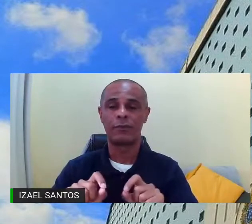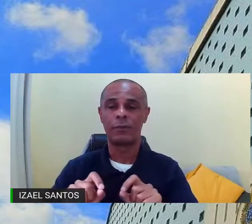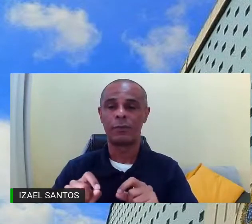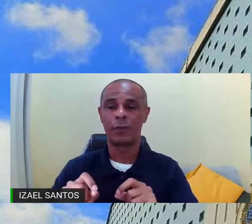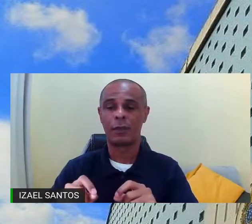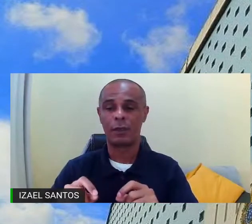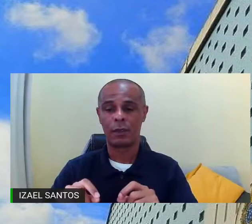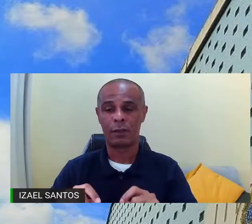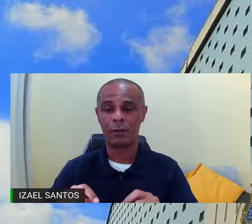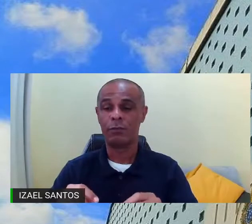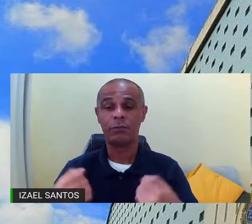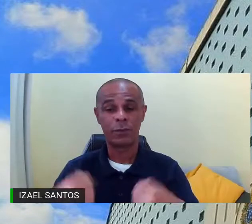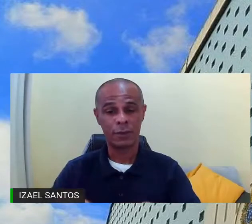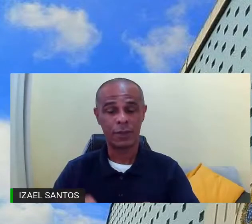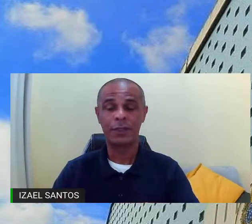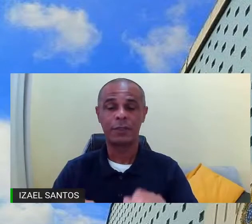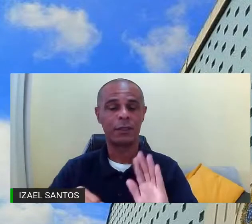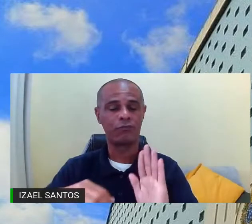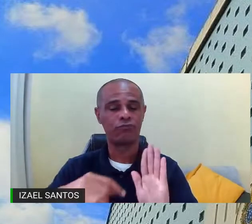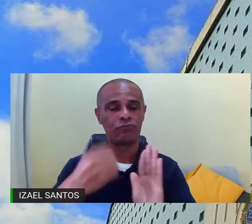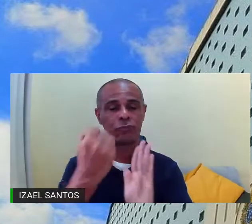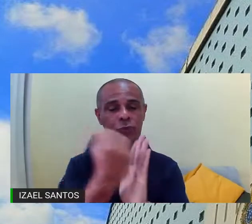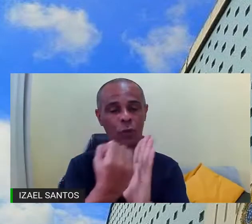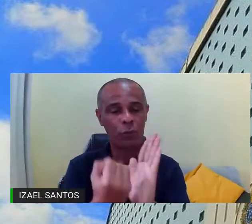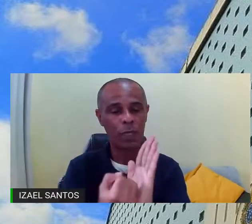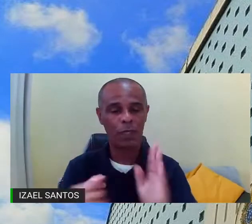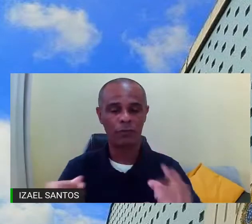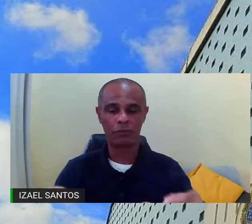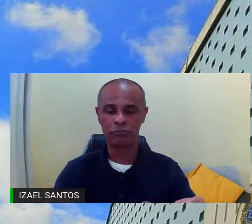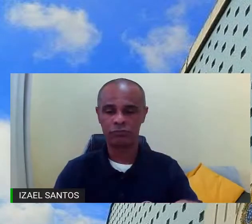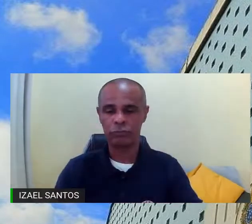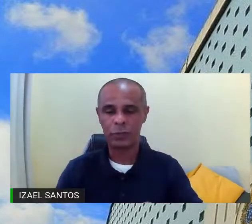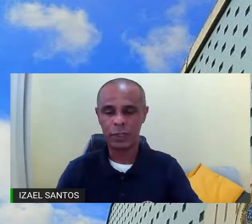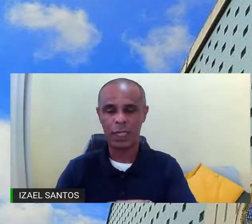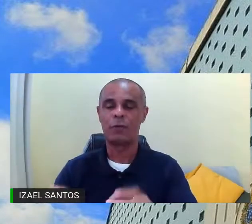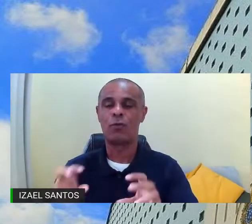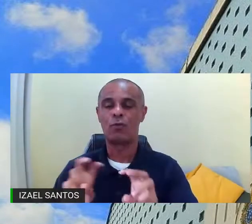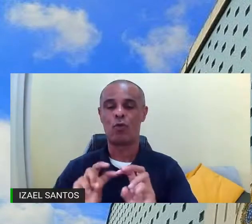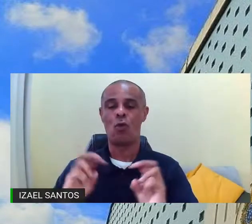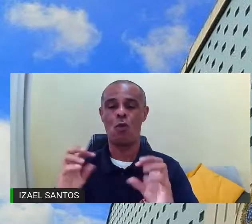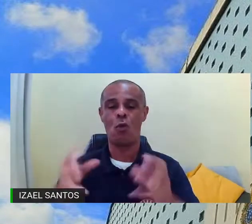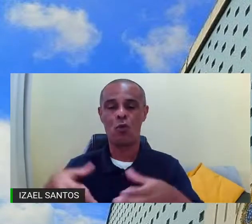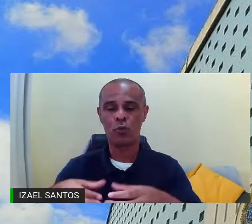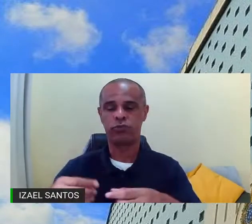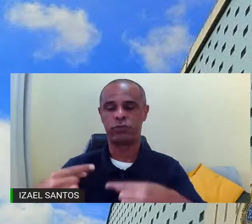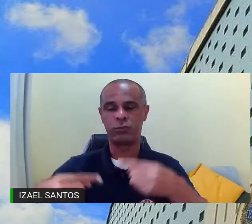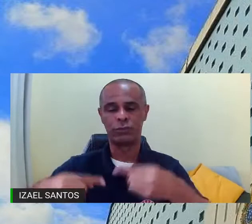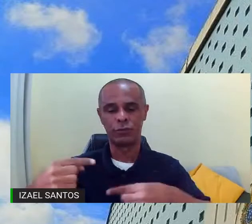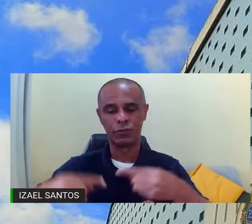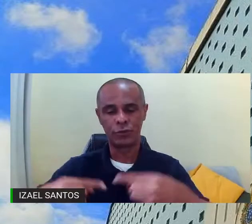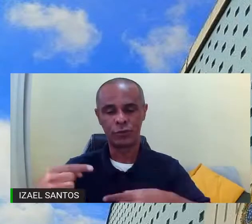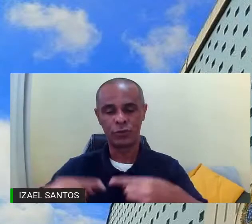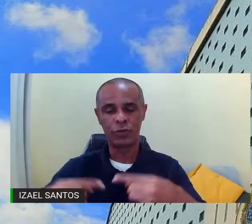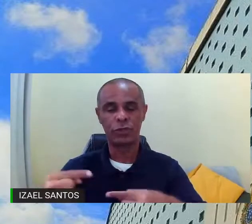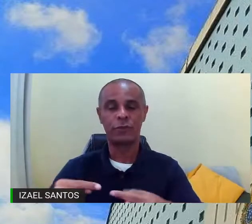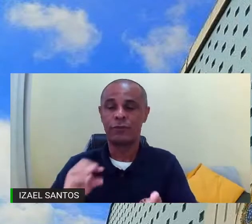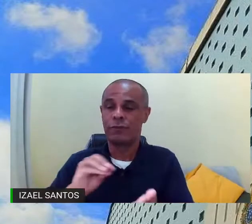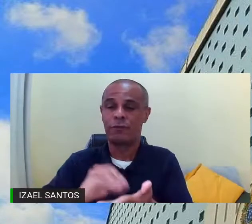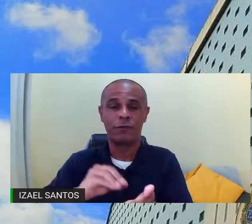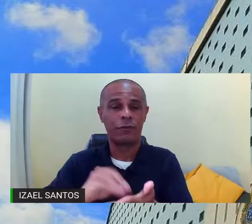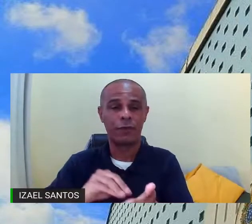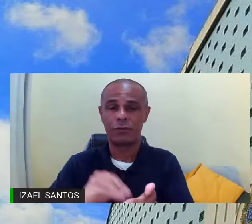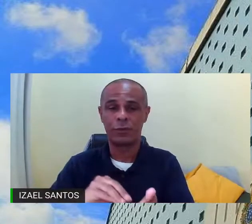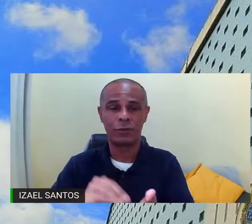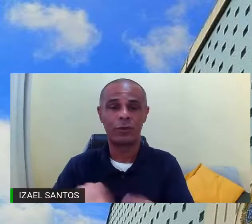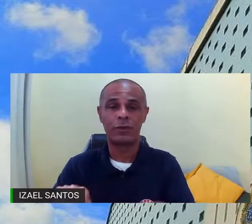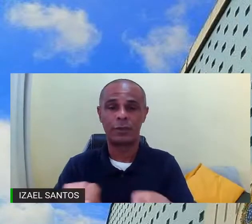discutidos em coletivos, que nem sempre aconteceram, porque ou não são factíveis, ou porque não foram organizados. Eu já escrevi muito